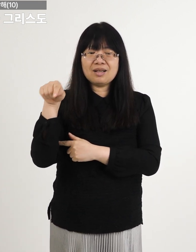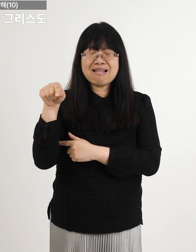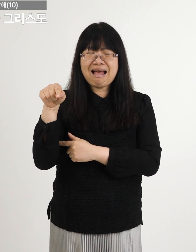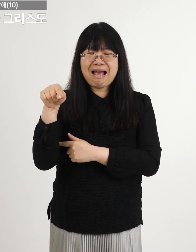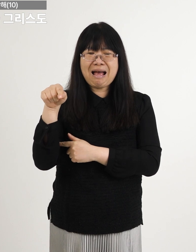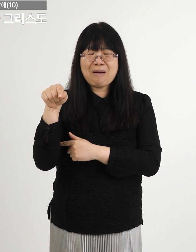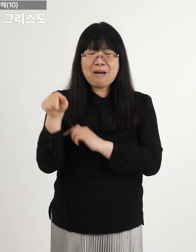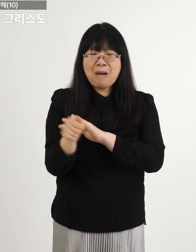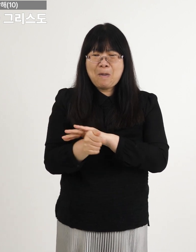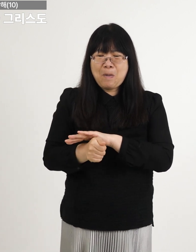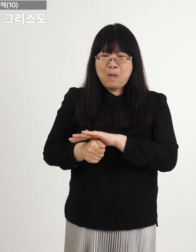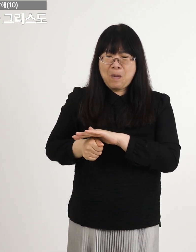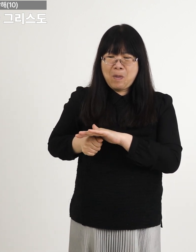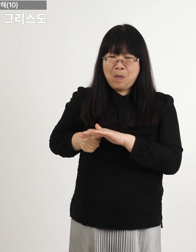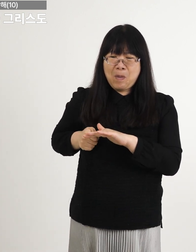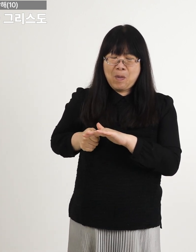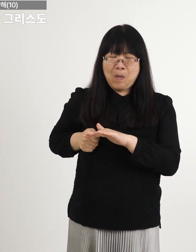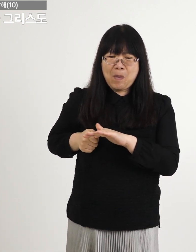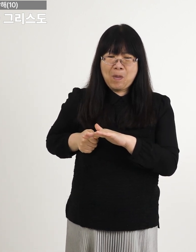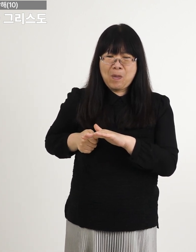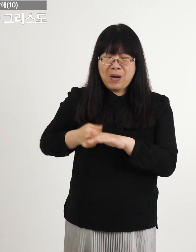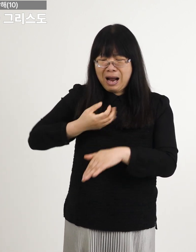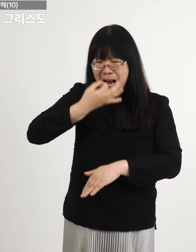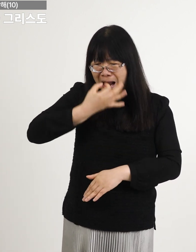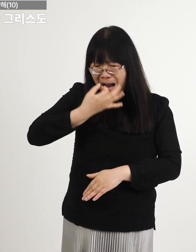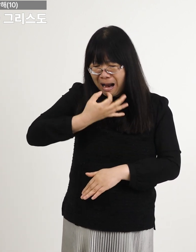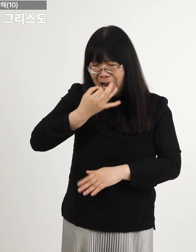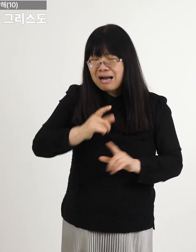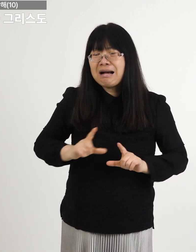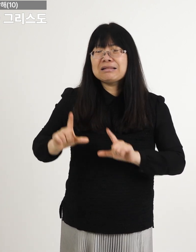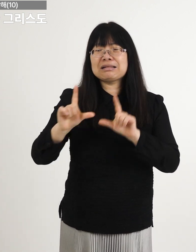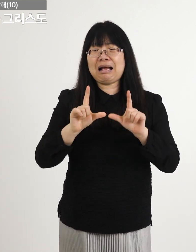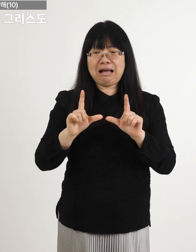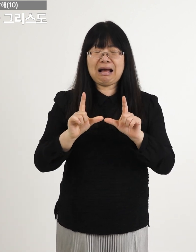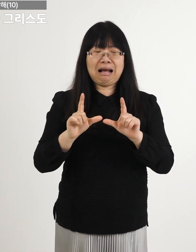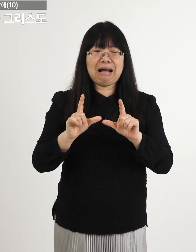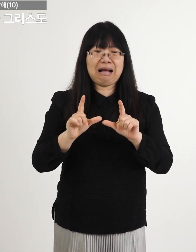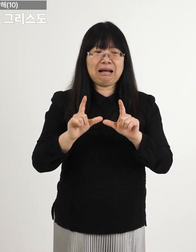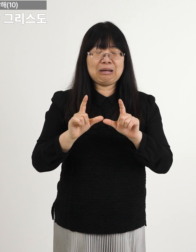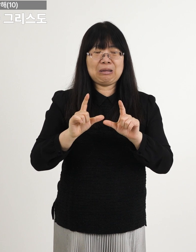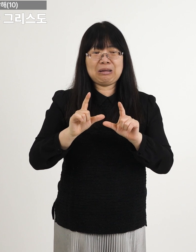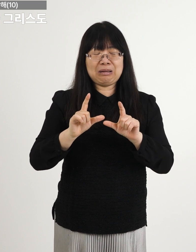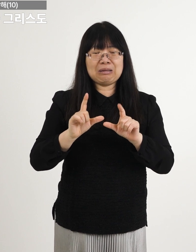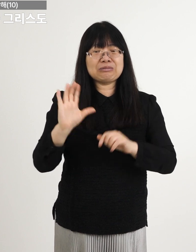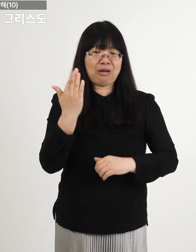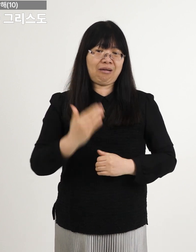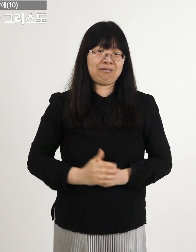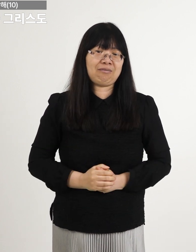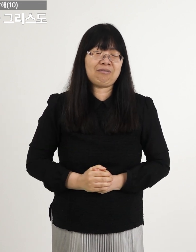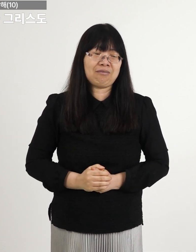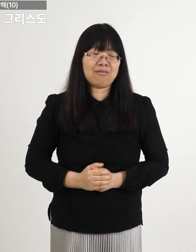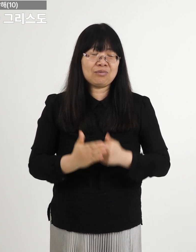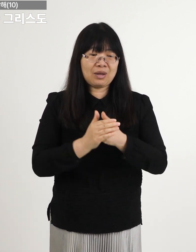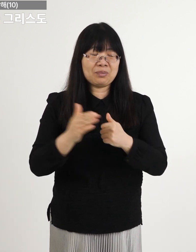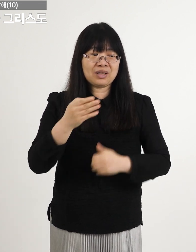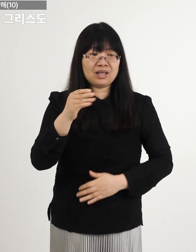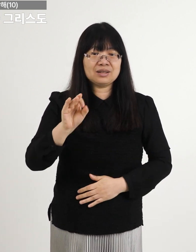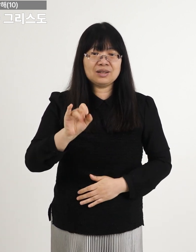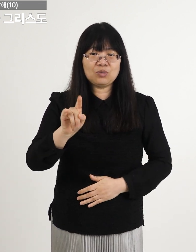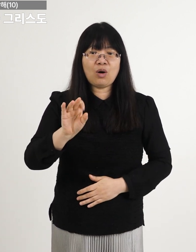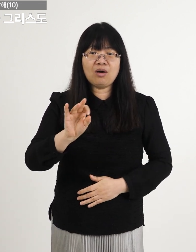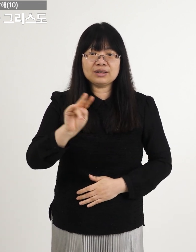찍소리 못하고 눌려가지고 허덕이는 존재가 어쩌다 됐단 말이에요. 그래서